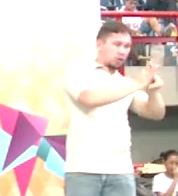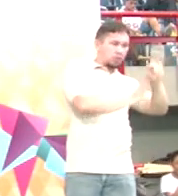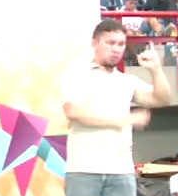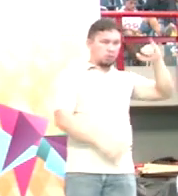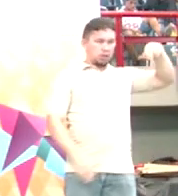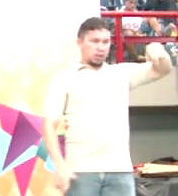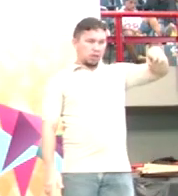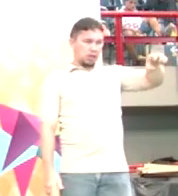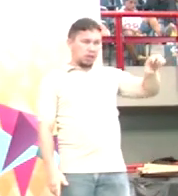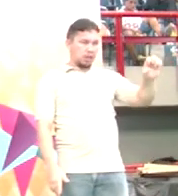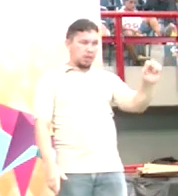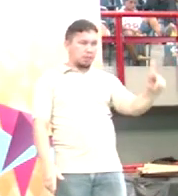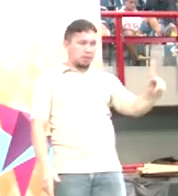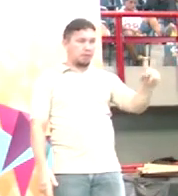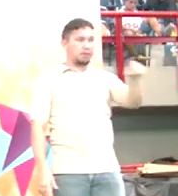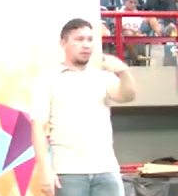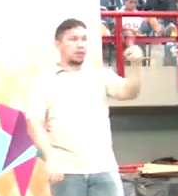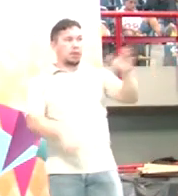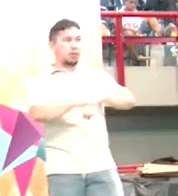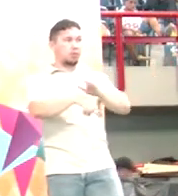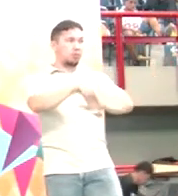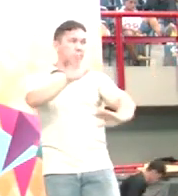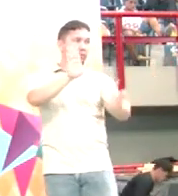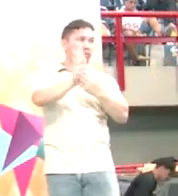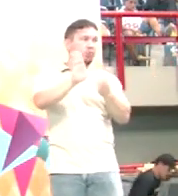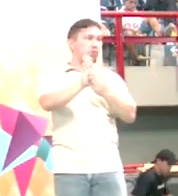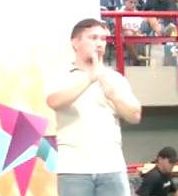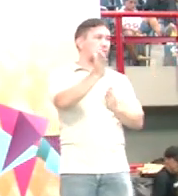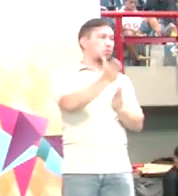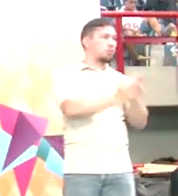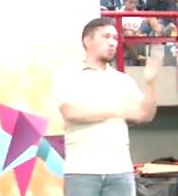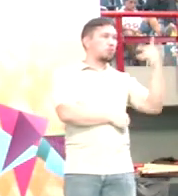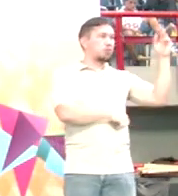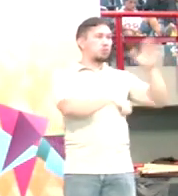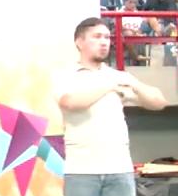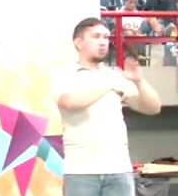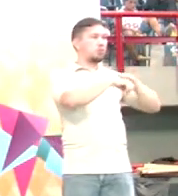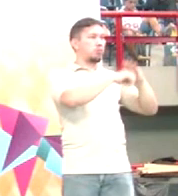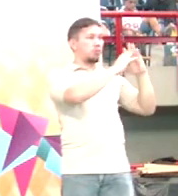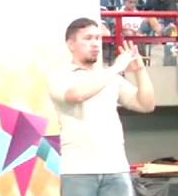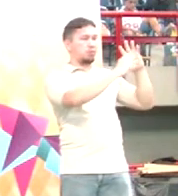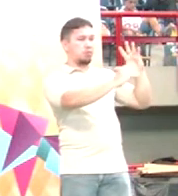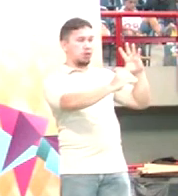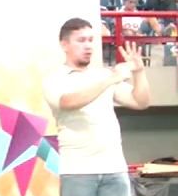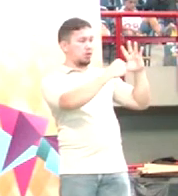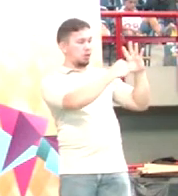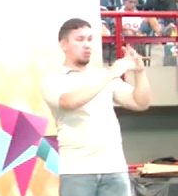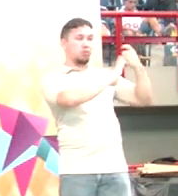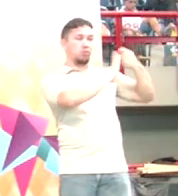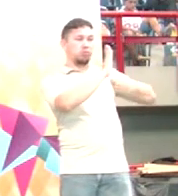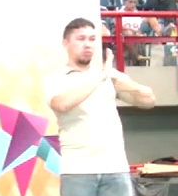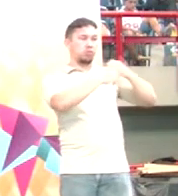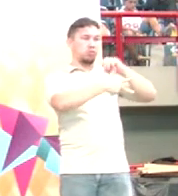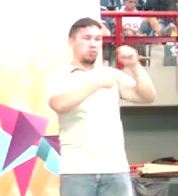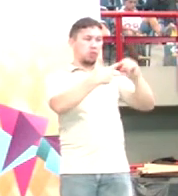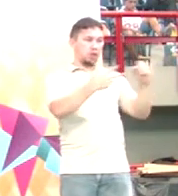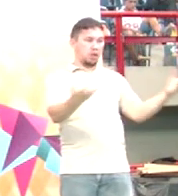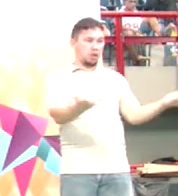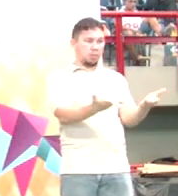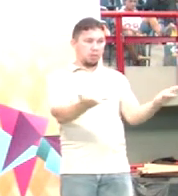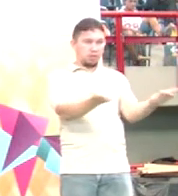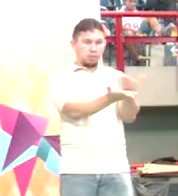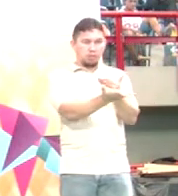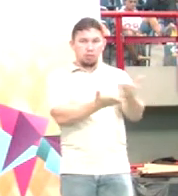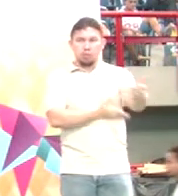lá. Eu proponho a vocês que, para seguir esse modelo da redação do Enem, a partir de